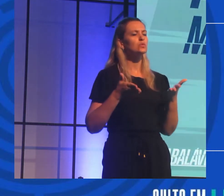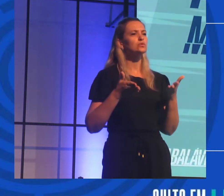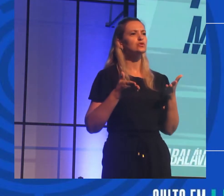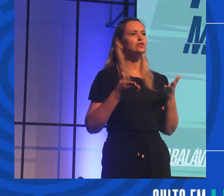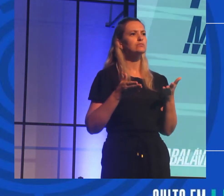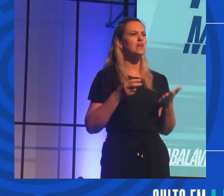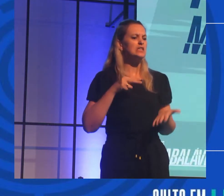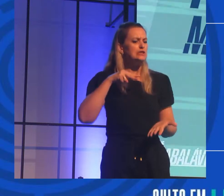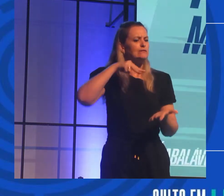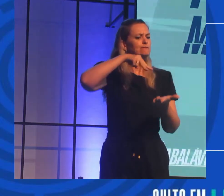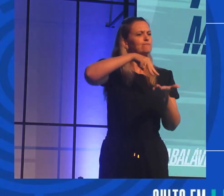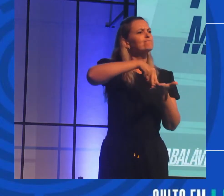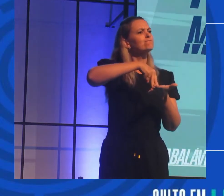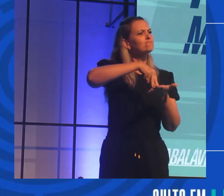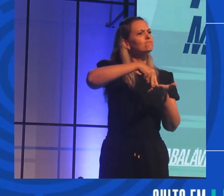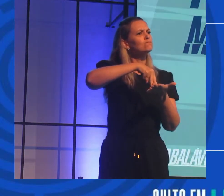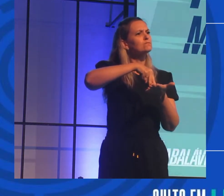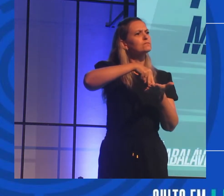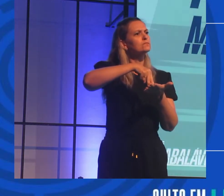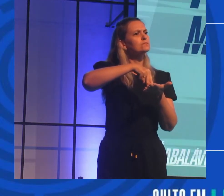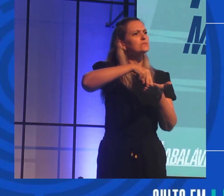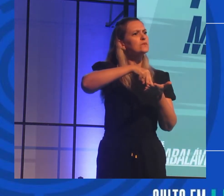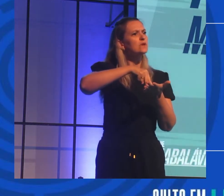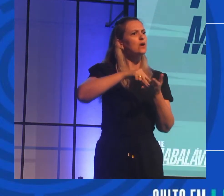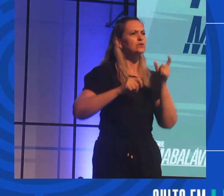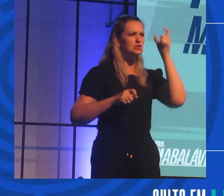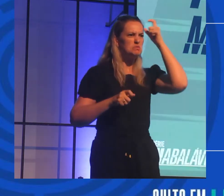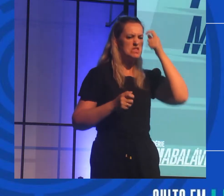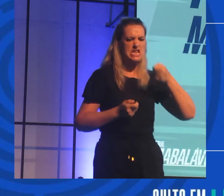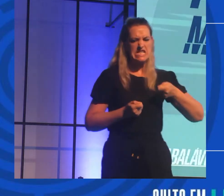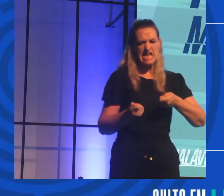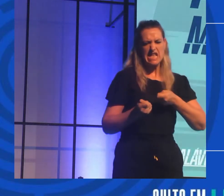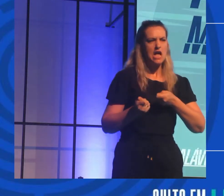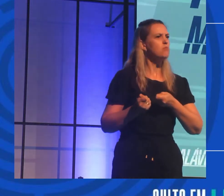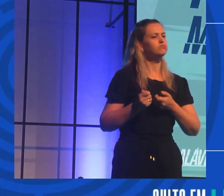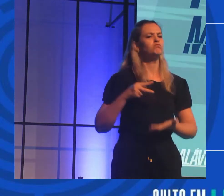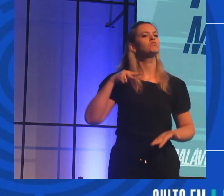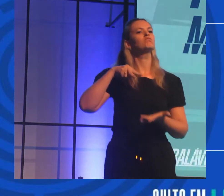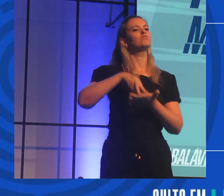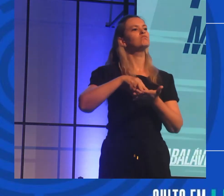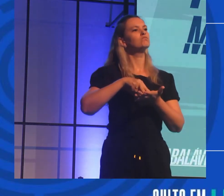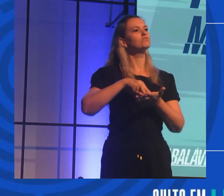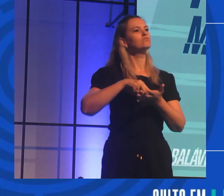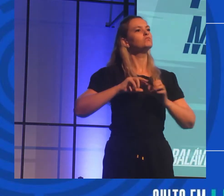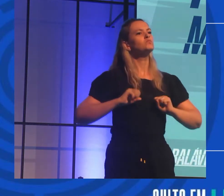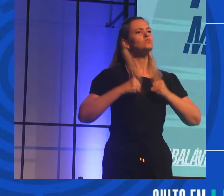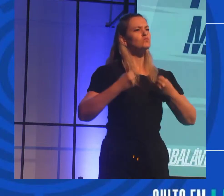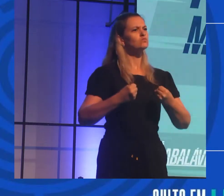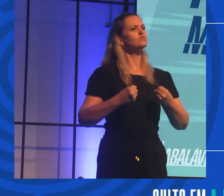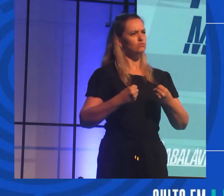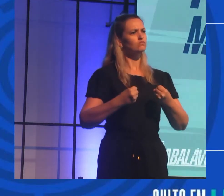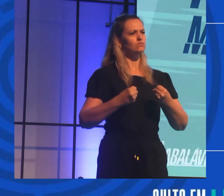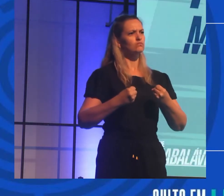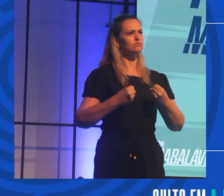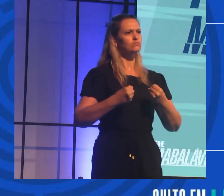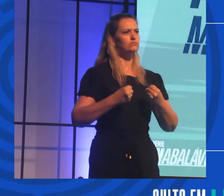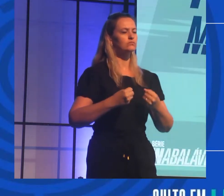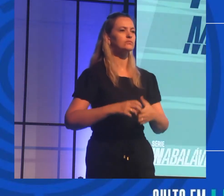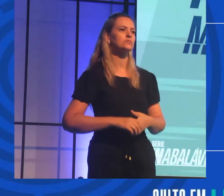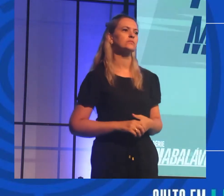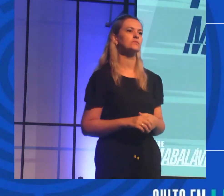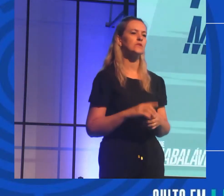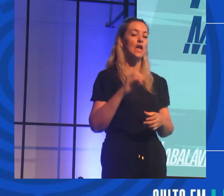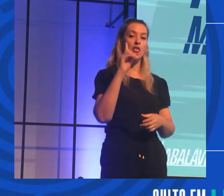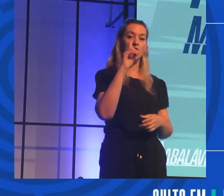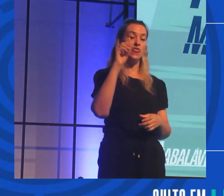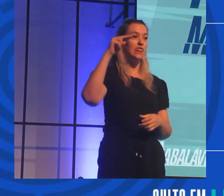do livro de Daniel, que é a base da nossa série Inabalável. Daniel na cova dos leões, um texto